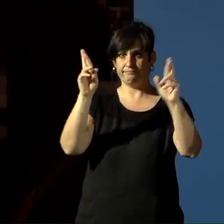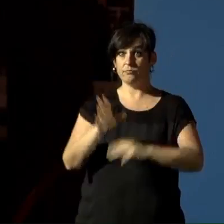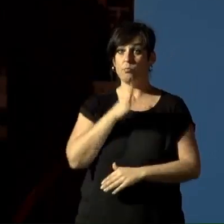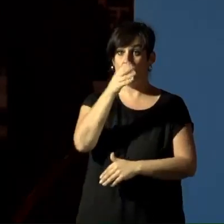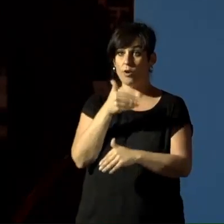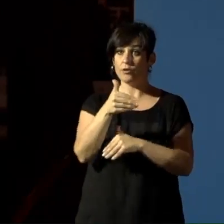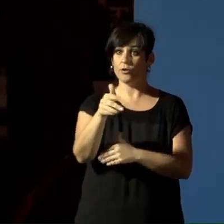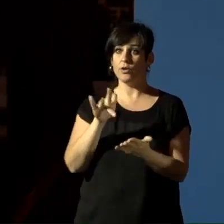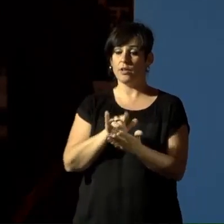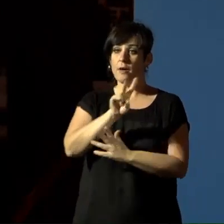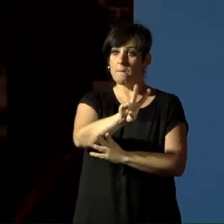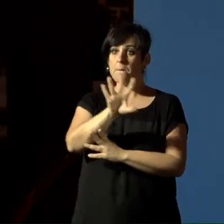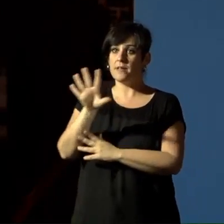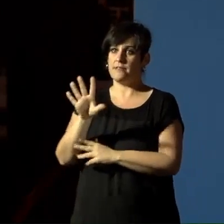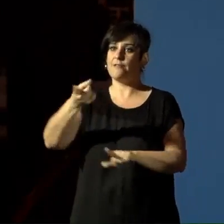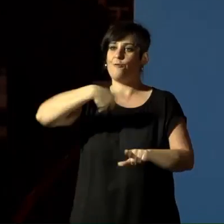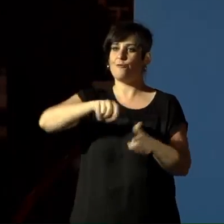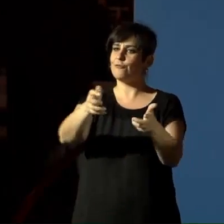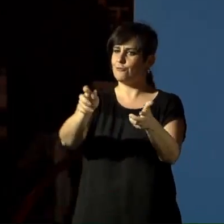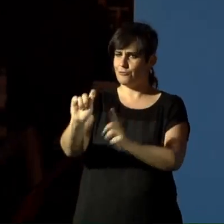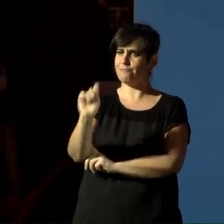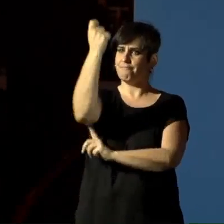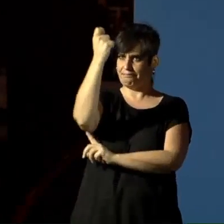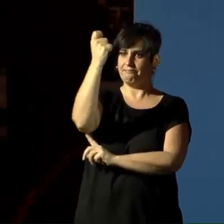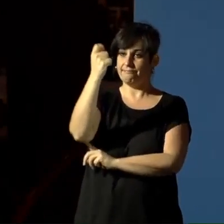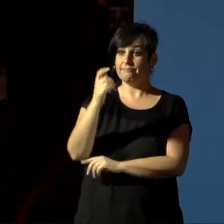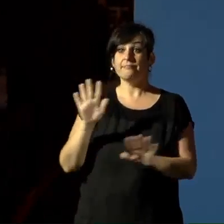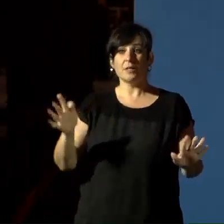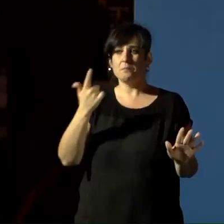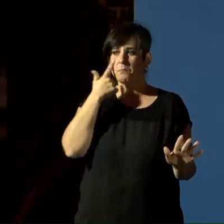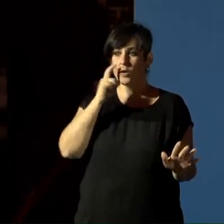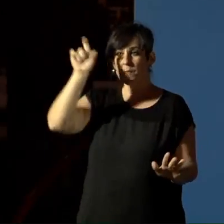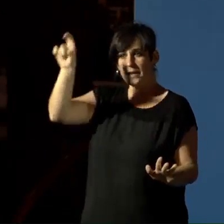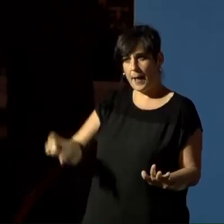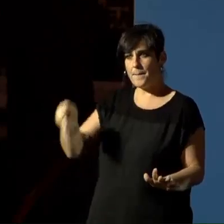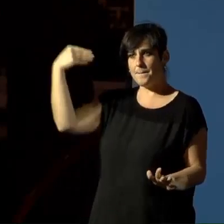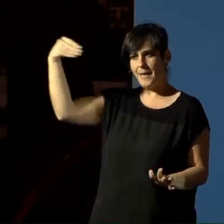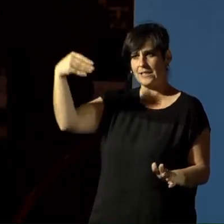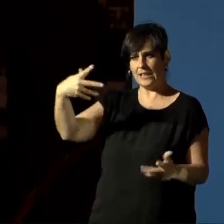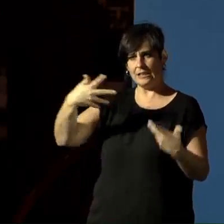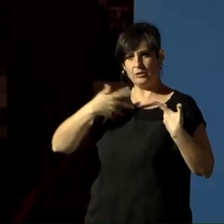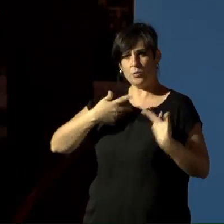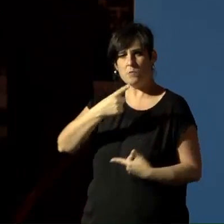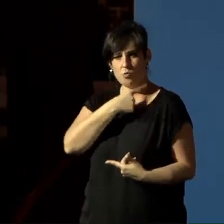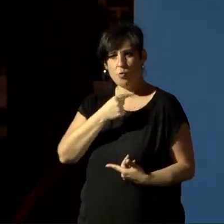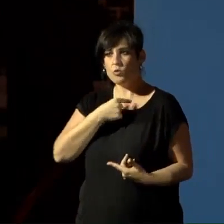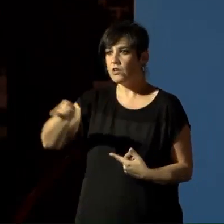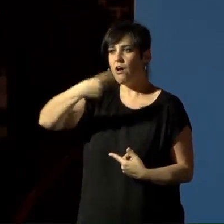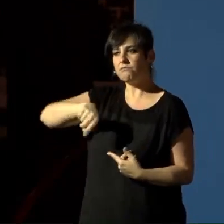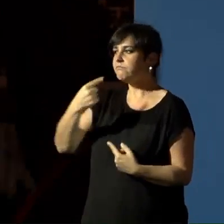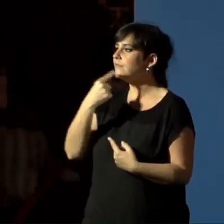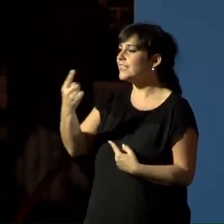día 25 imos gañar. Pero mirade, a ese presidente sadomasoquista tamén lle dicimos que